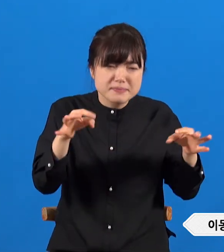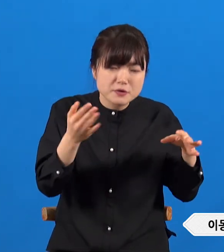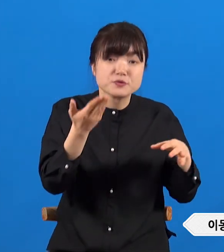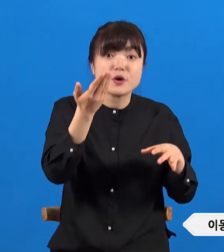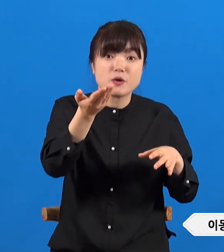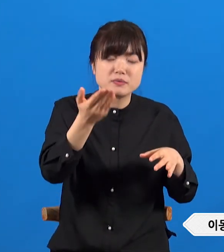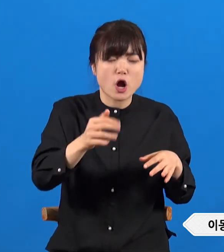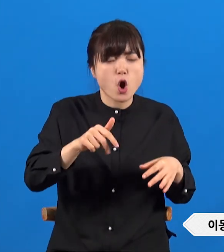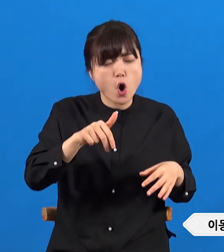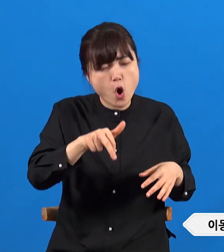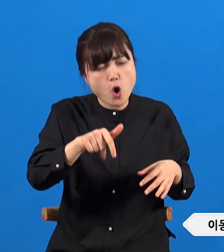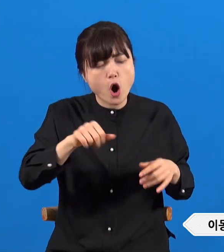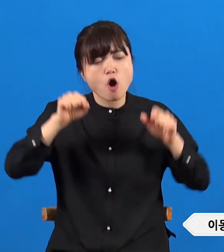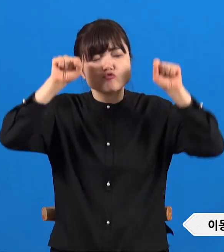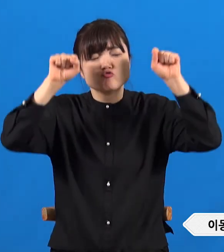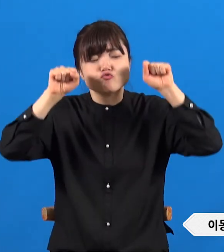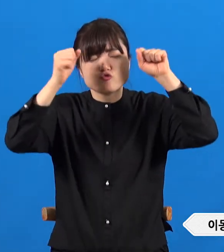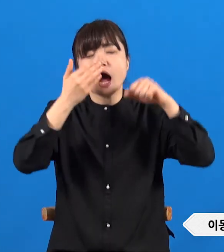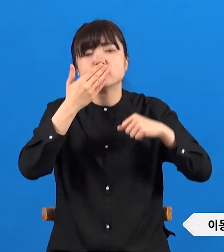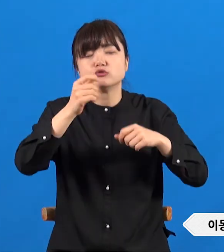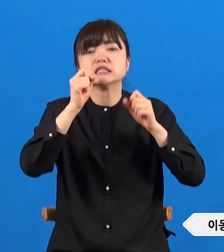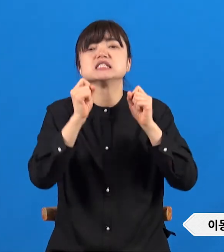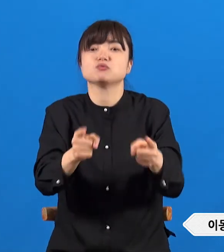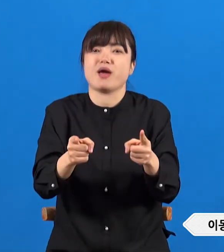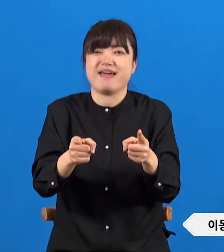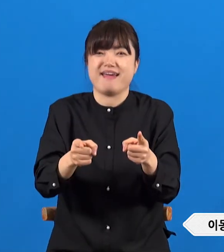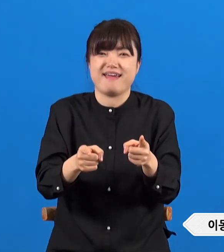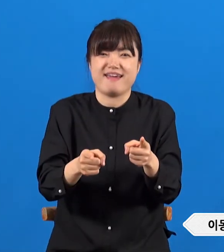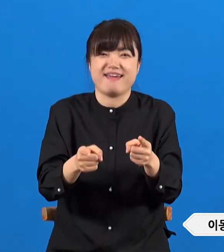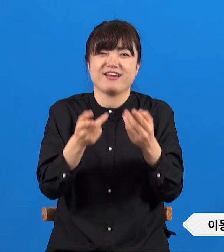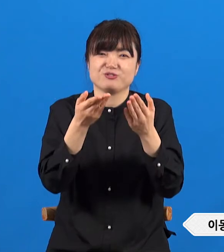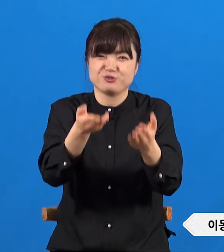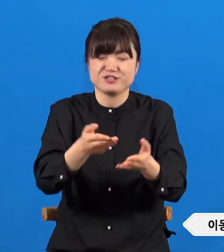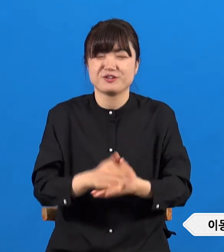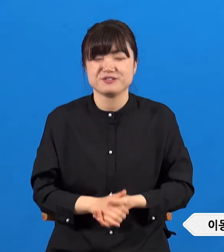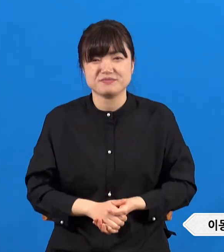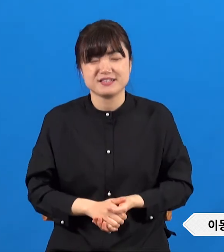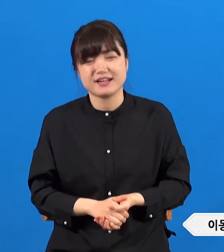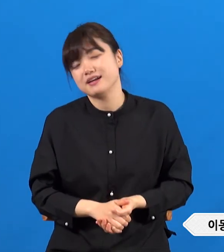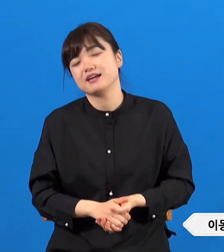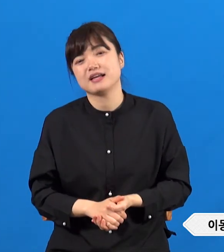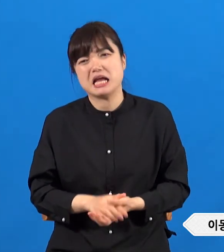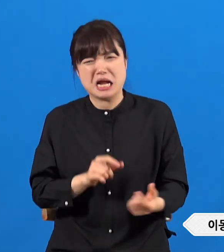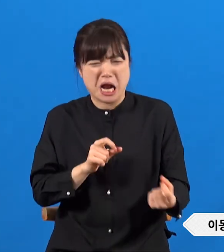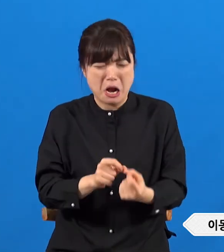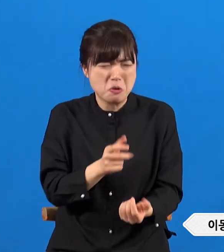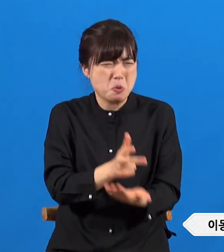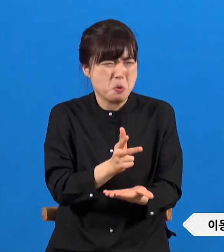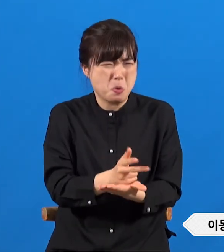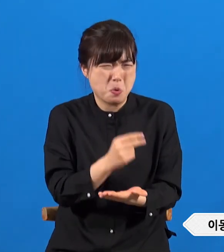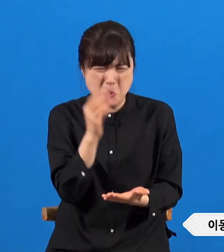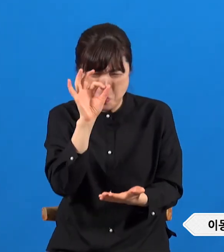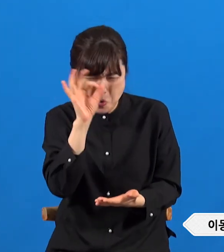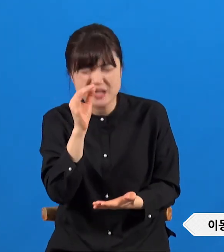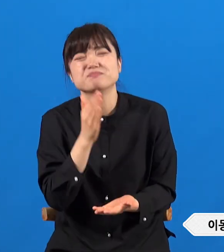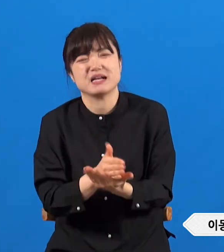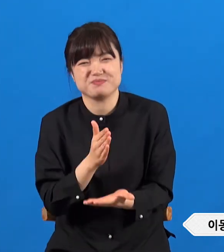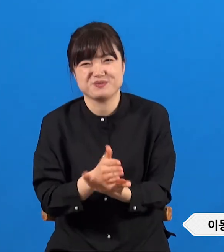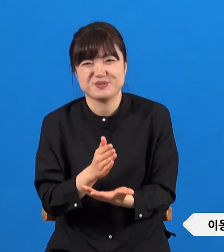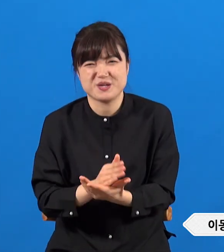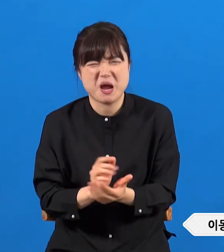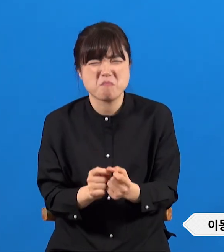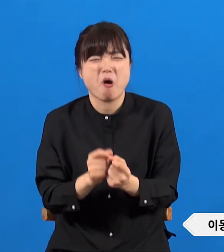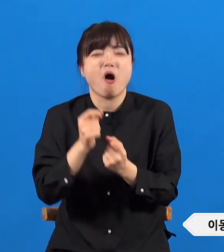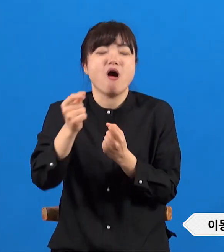잠시라도 당신이 걸어가 운동할 수 있는 기회가 주어졌기 때문인 것입니다. 가까운 데 파킹하려고 악을 쓰지